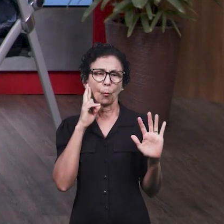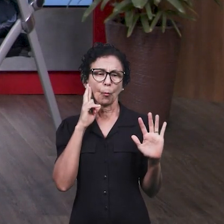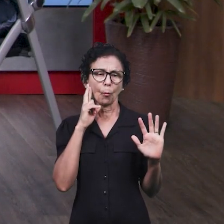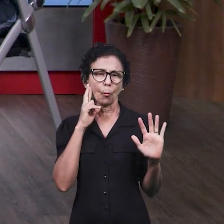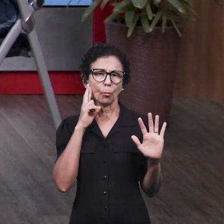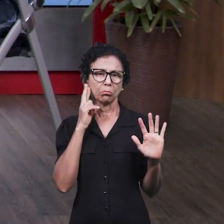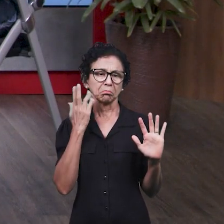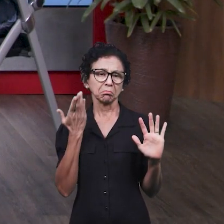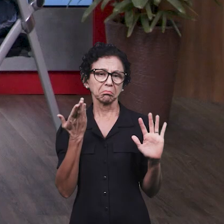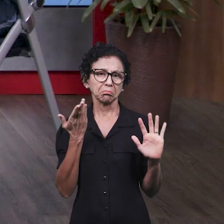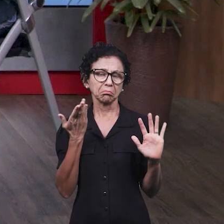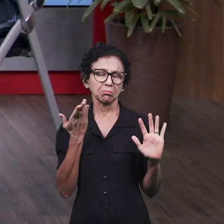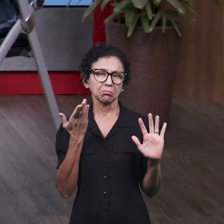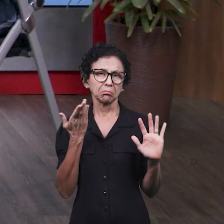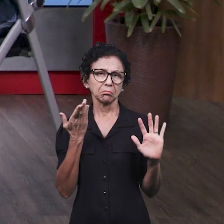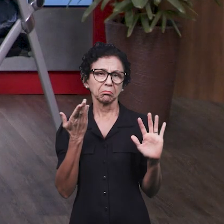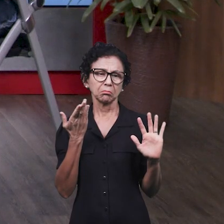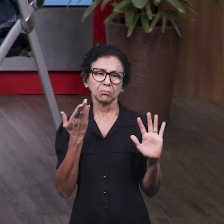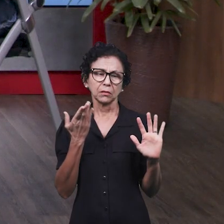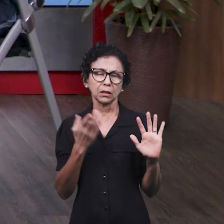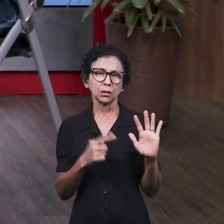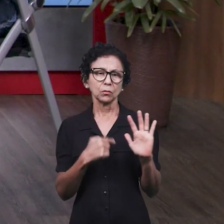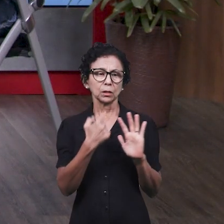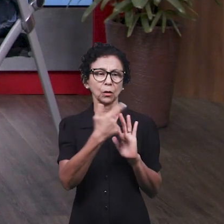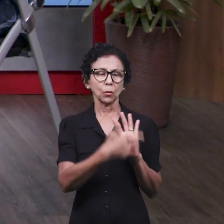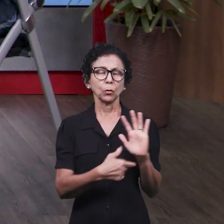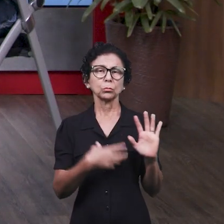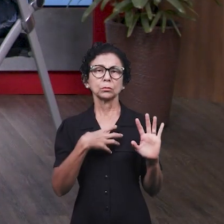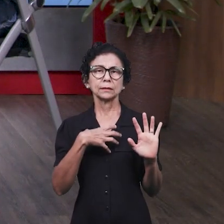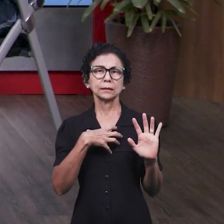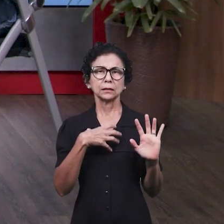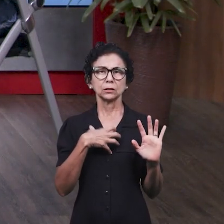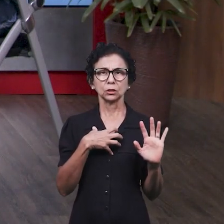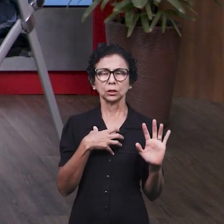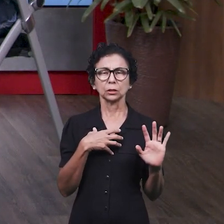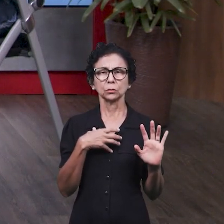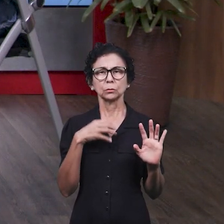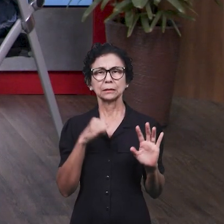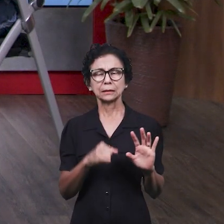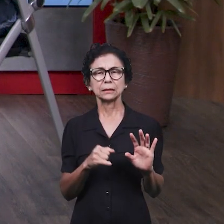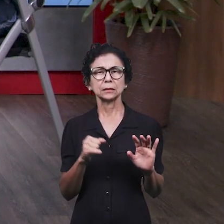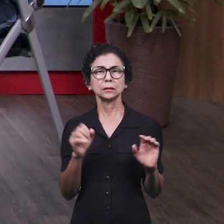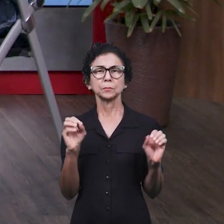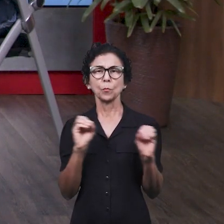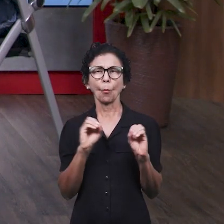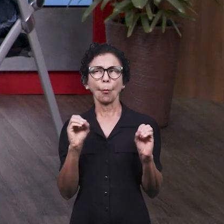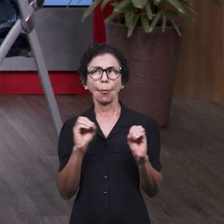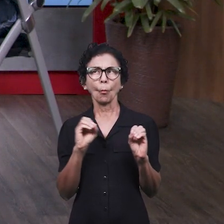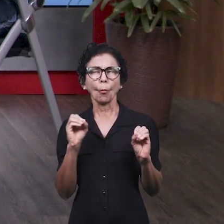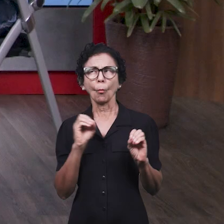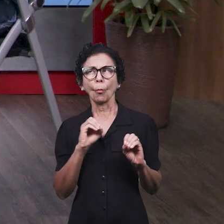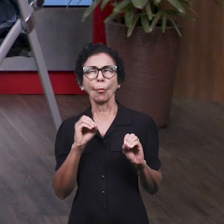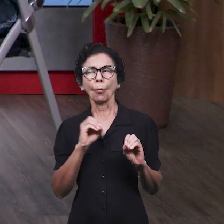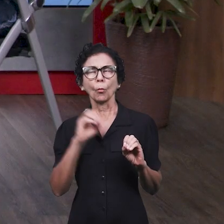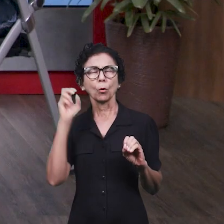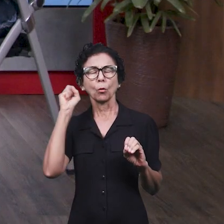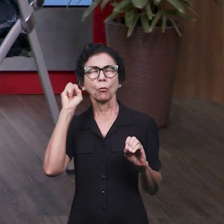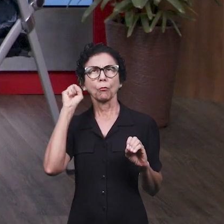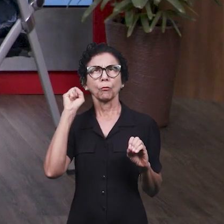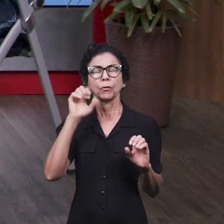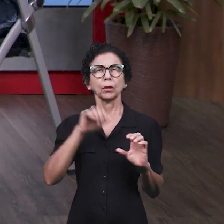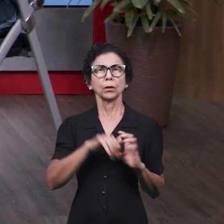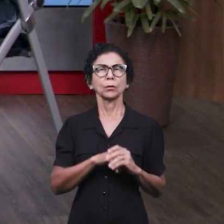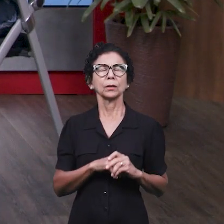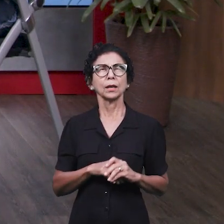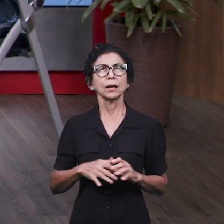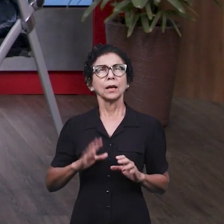conseguir discernir, diferenciar, perceber se há ou não aquela voz, aquele som. Eu já ouvi, eu conheço